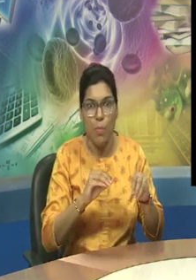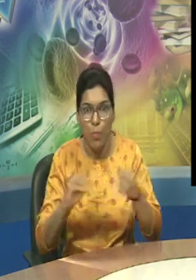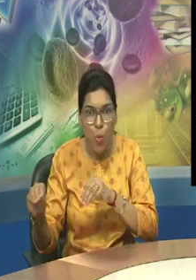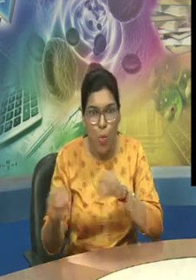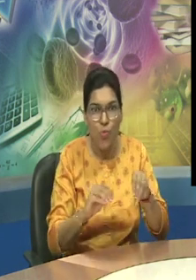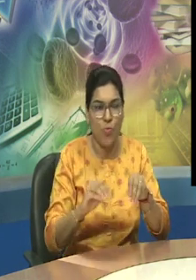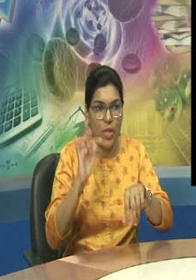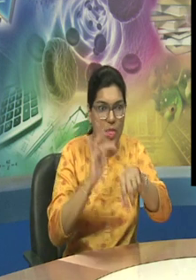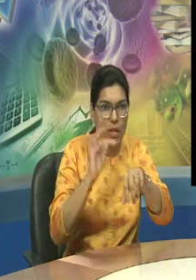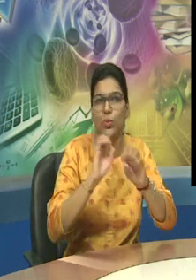जो अपने